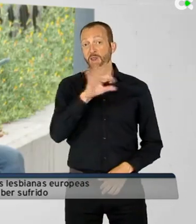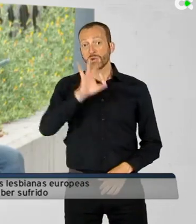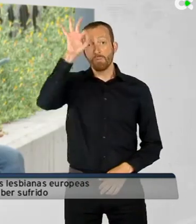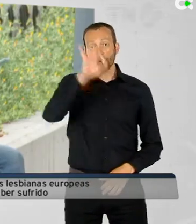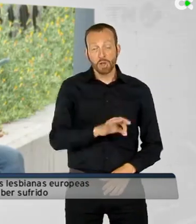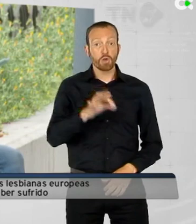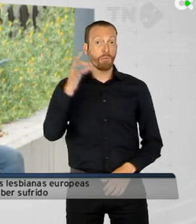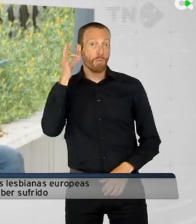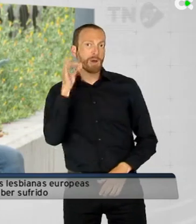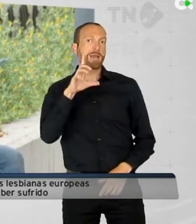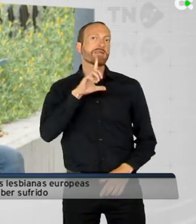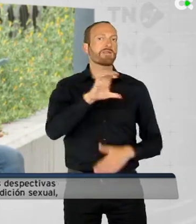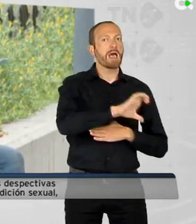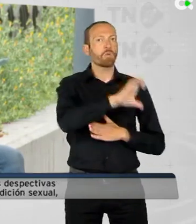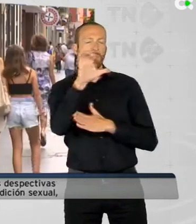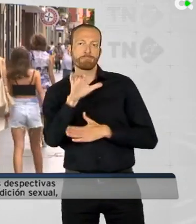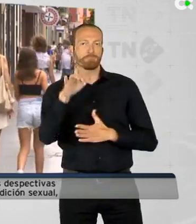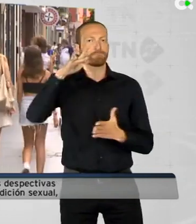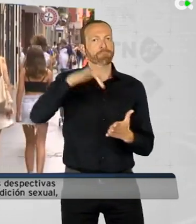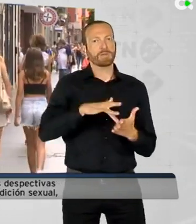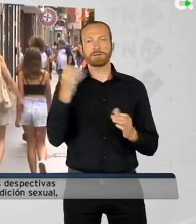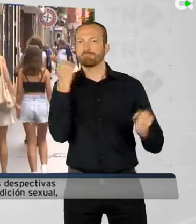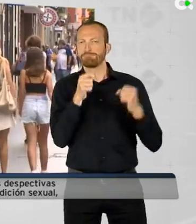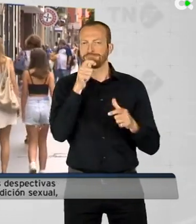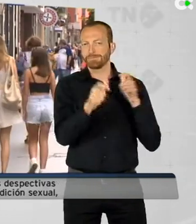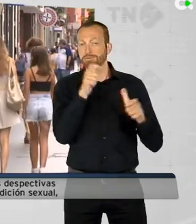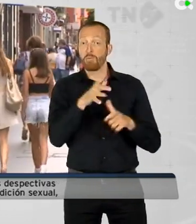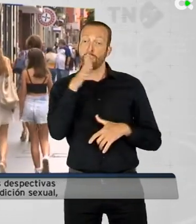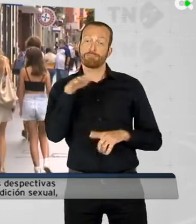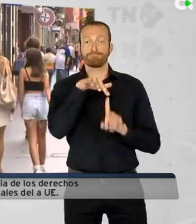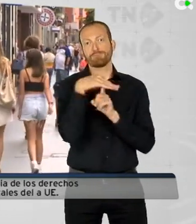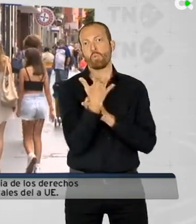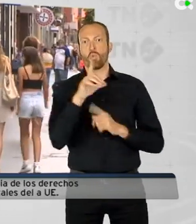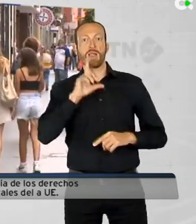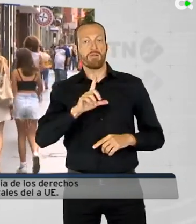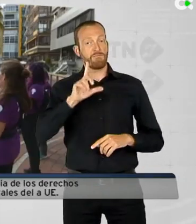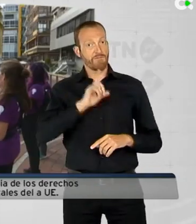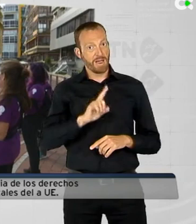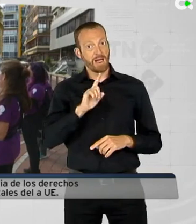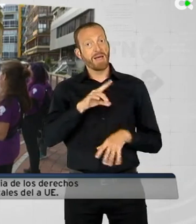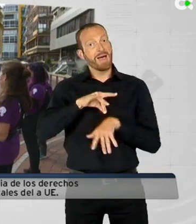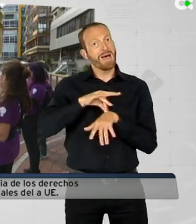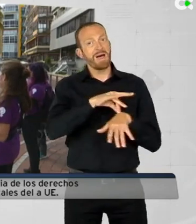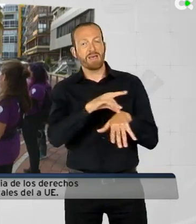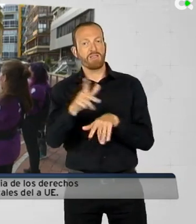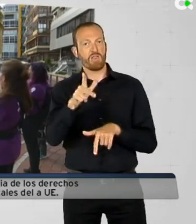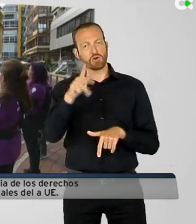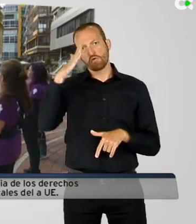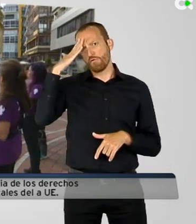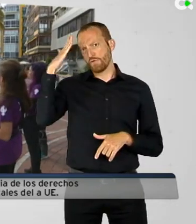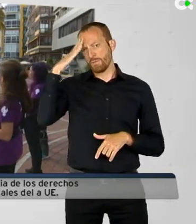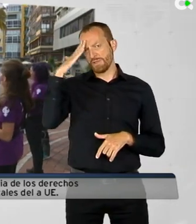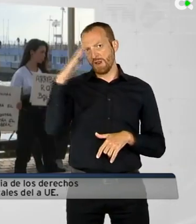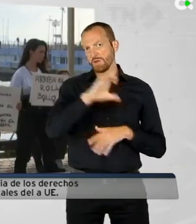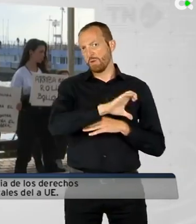las lesbianas europeas dicen haber sufrido conductas despectivas por su condición sexual, según la Agencia de los Derechos Fundamentales de la